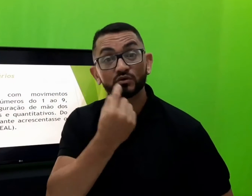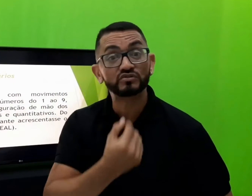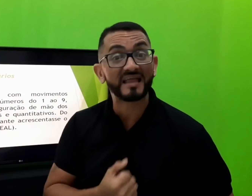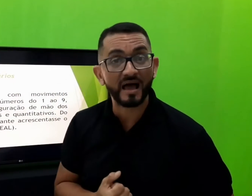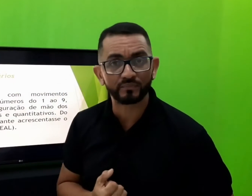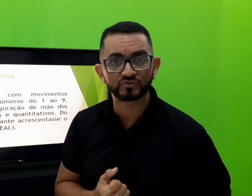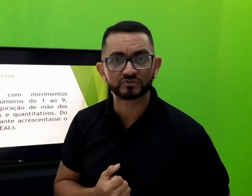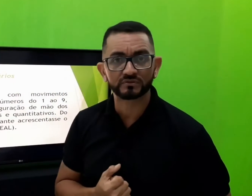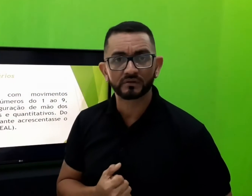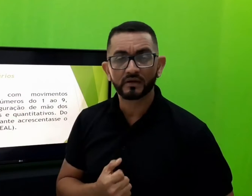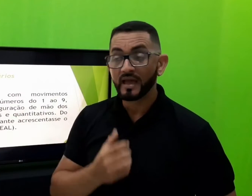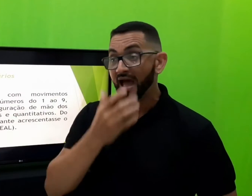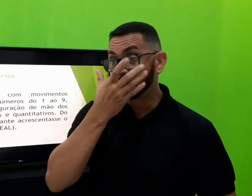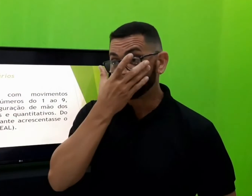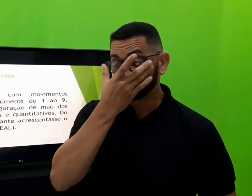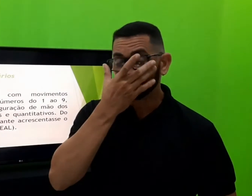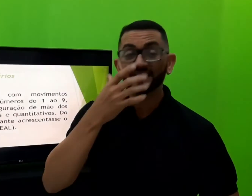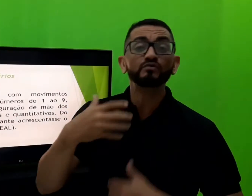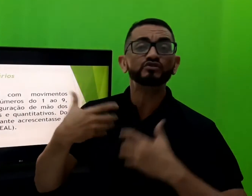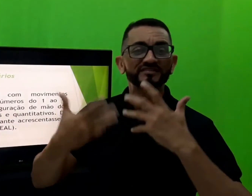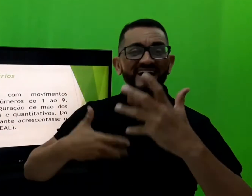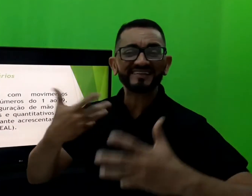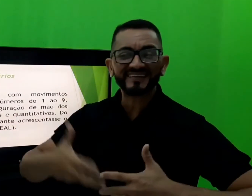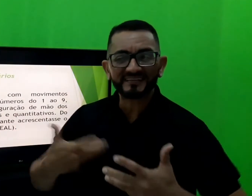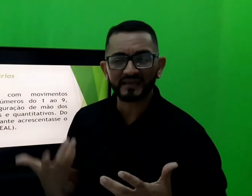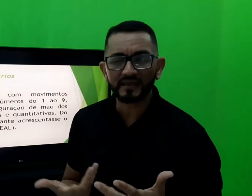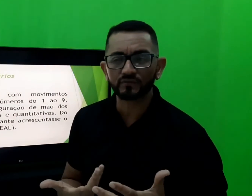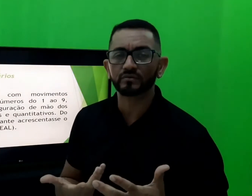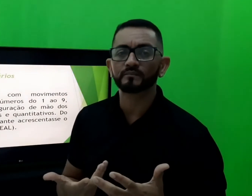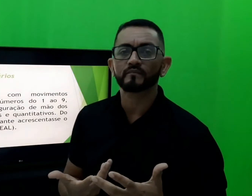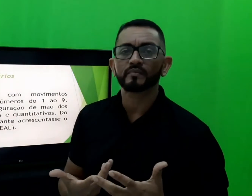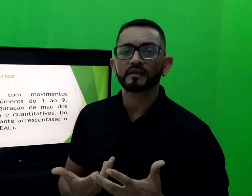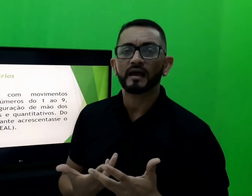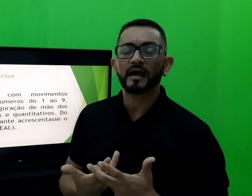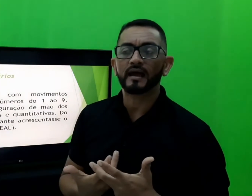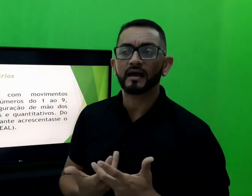seus lábios. Apesar dele não estar entendendo